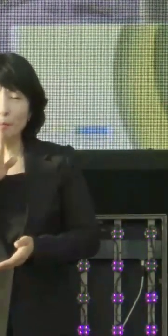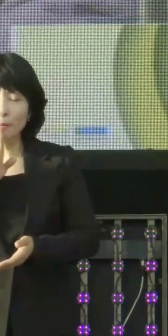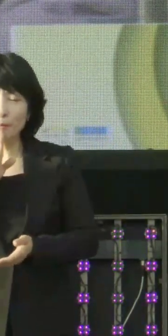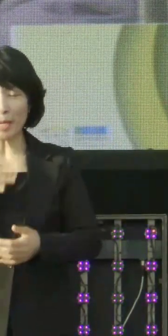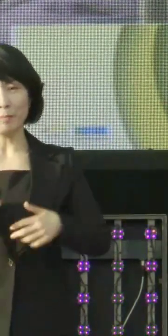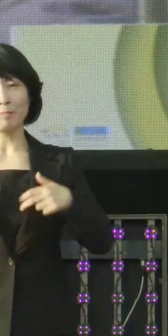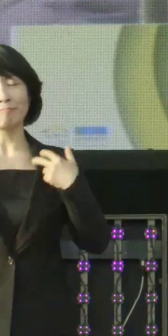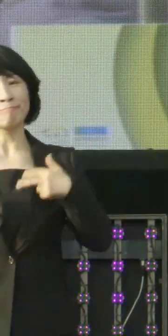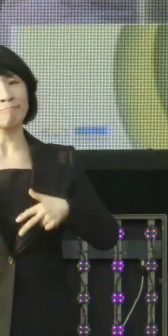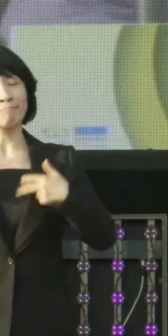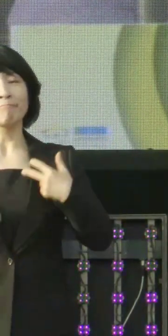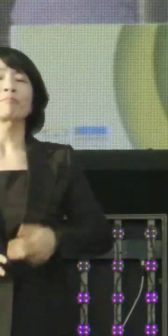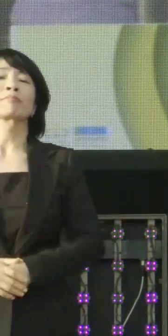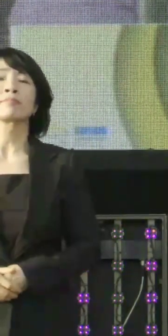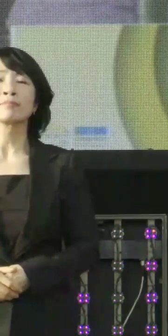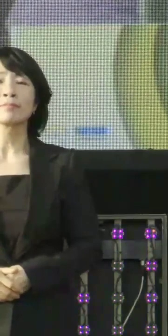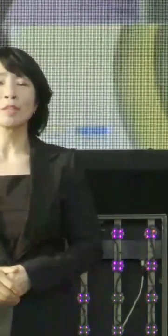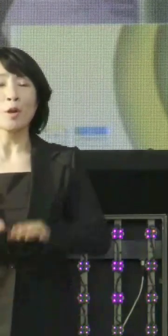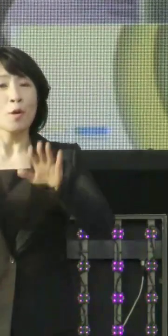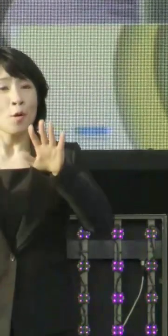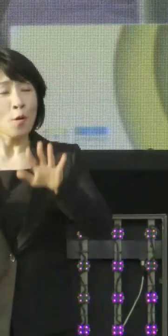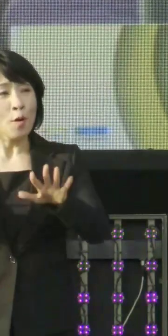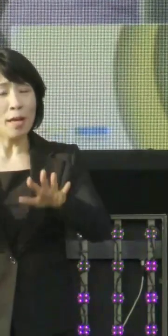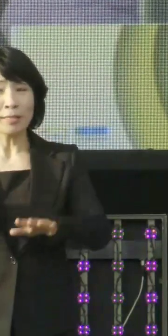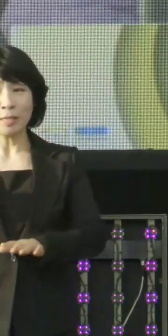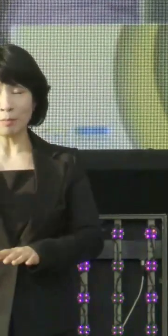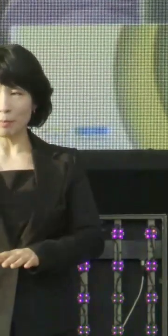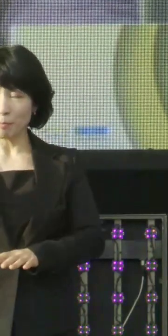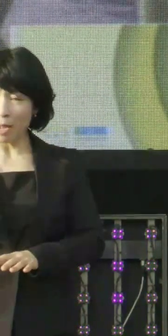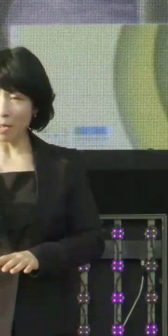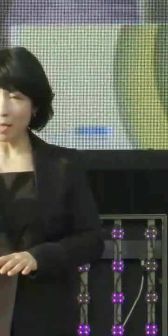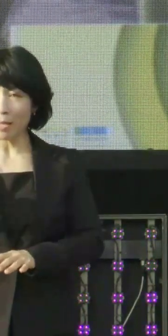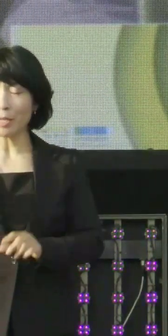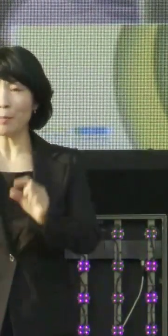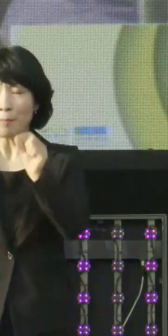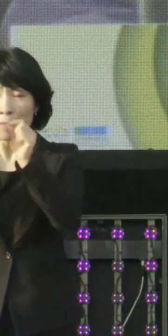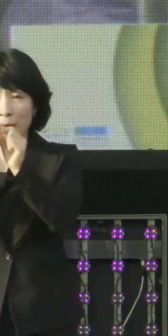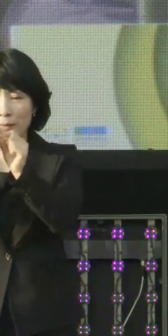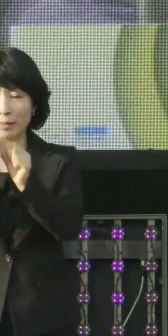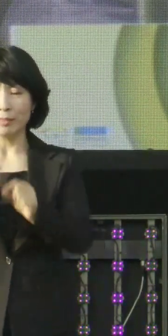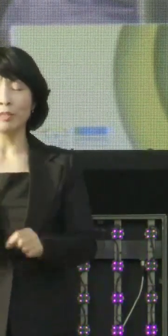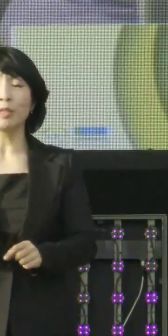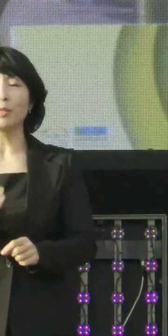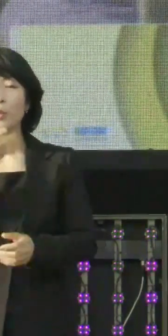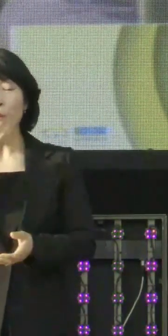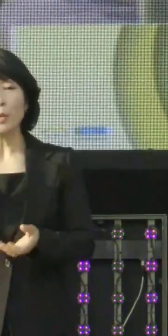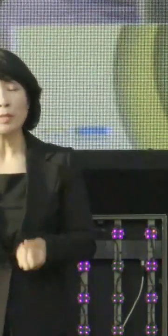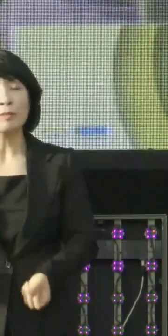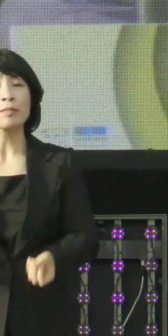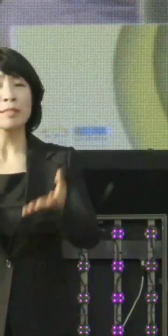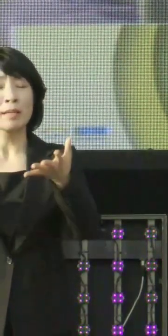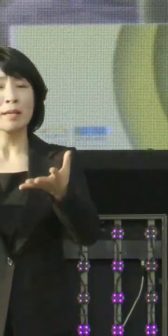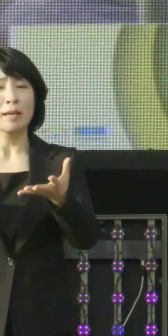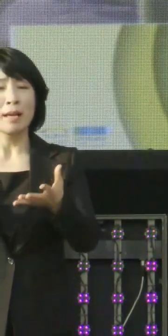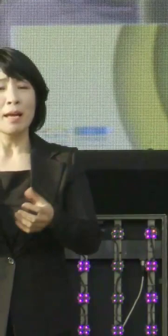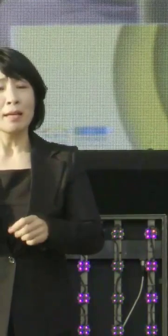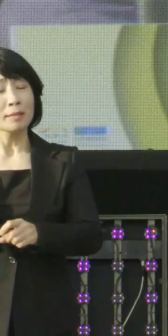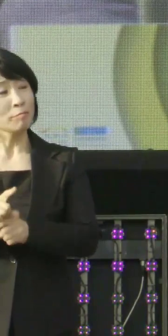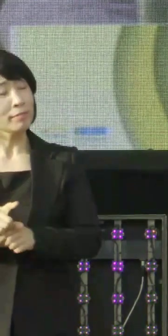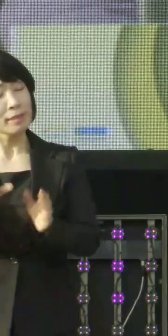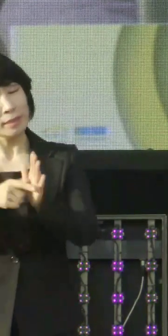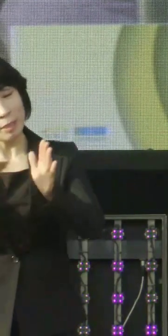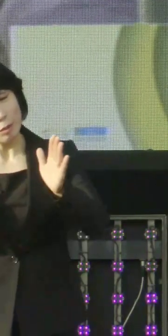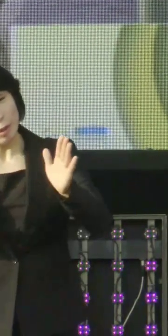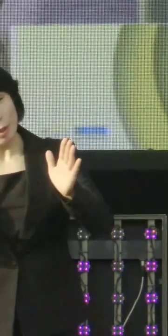때보다 기쁩니다. 올해로 38번째를 맞이하는 이천 도자기 축제는 해를 거듭하는